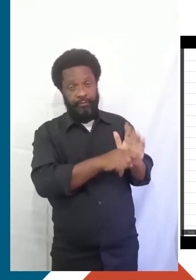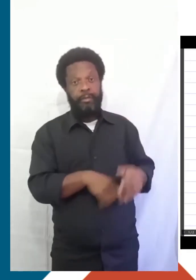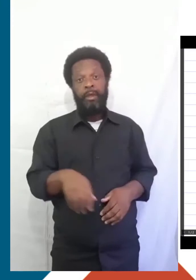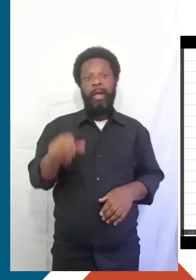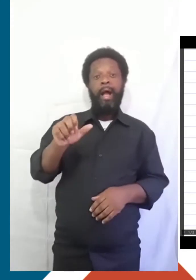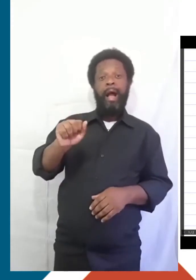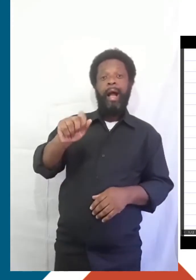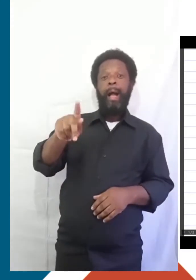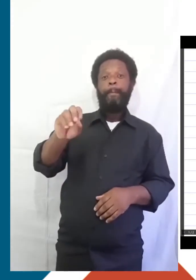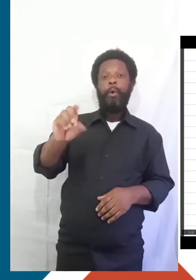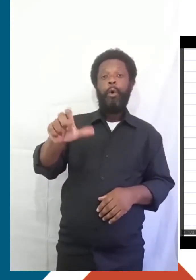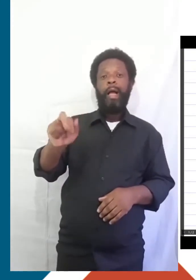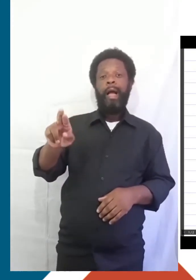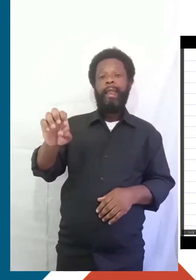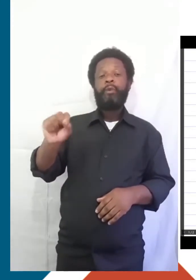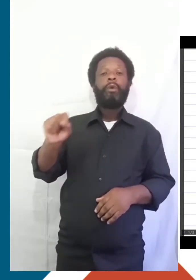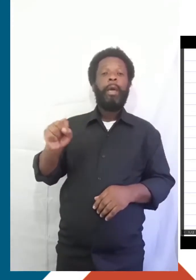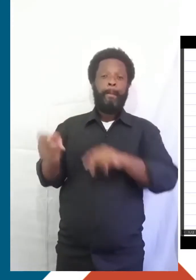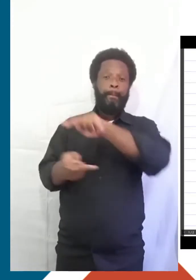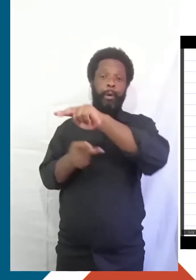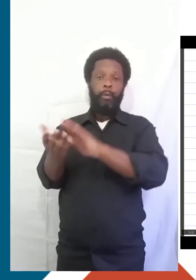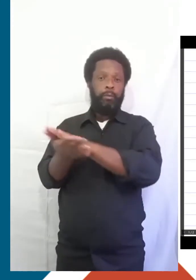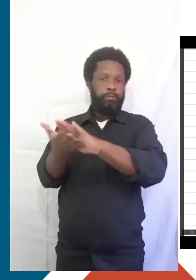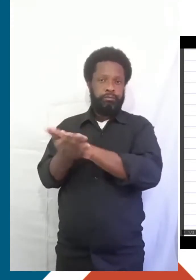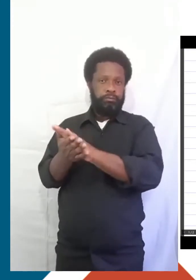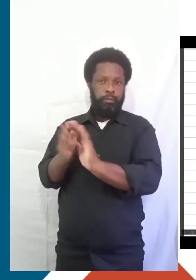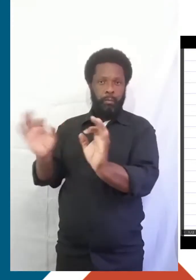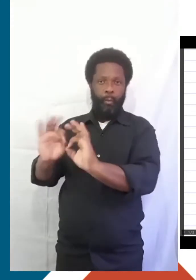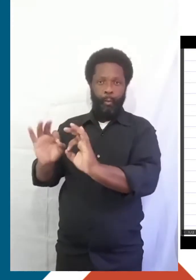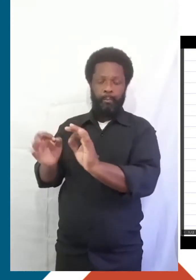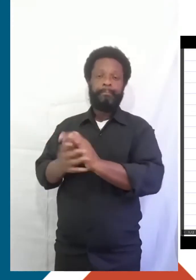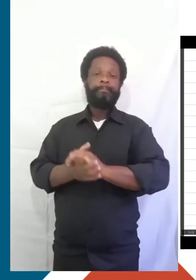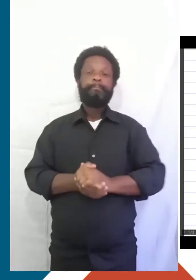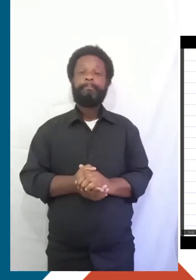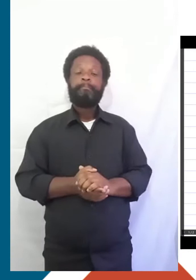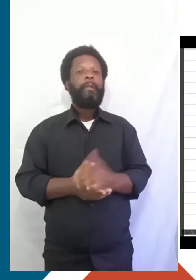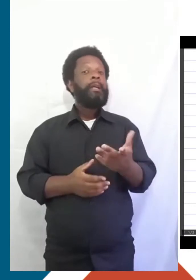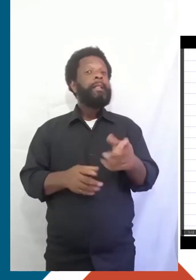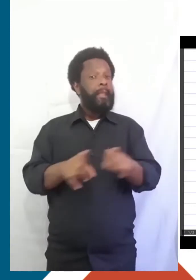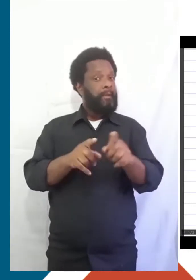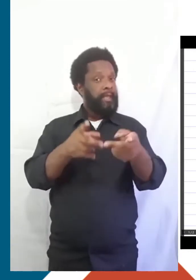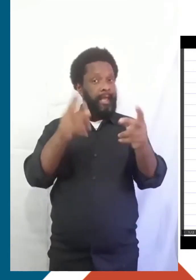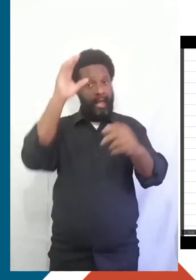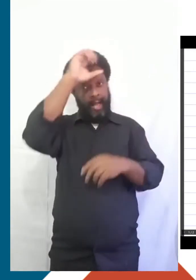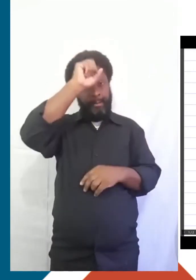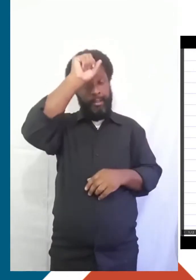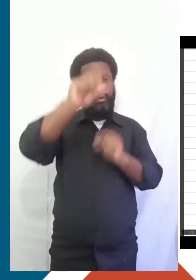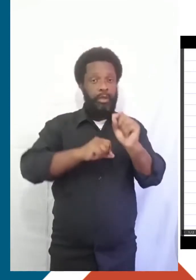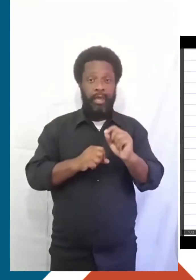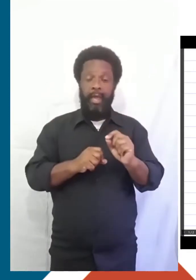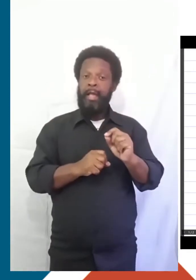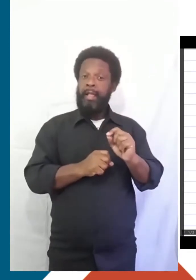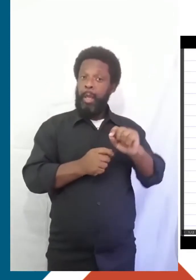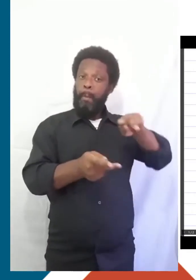negativos. E os apolares são aqueles que não têm polos. Show? E vocês